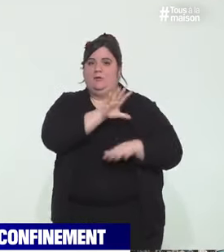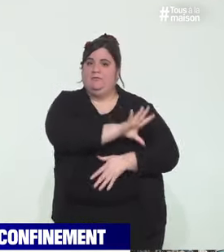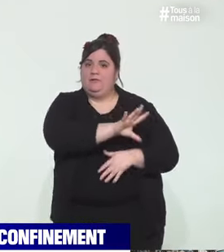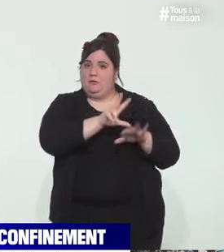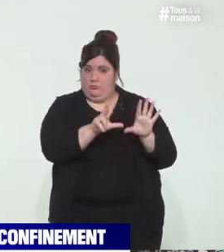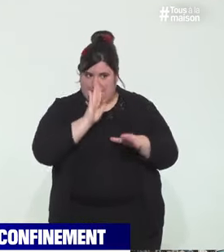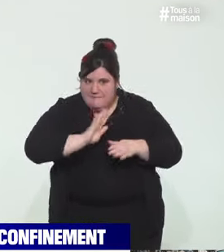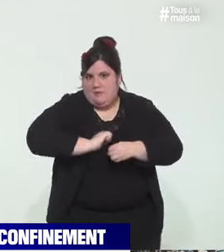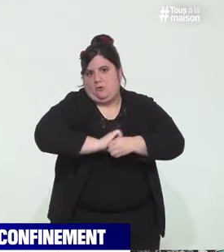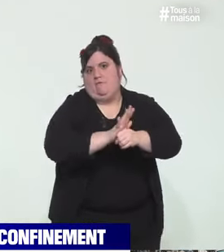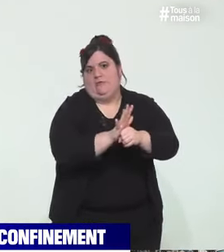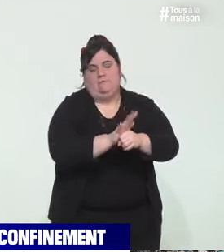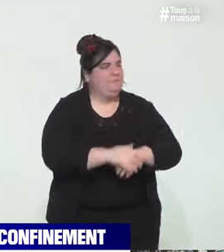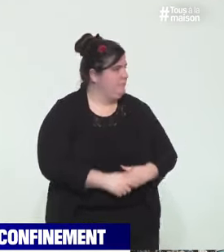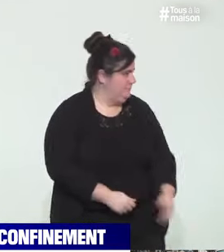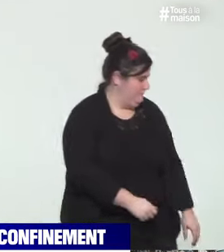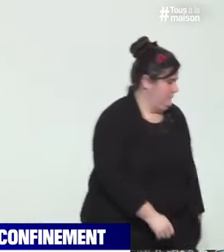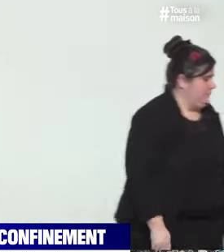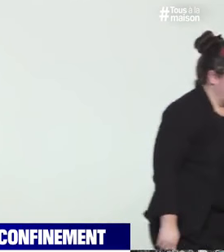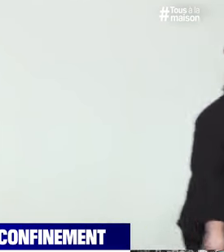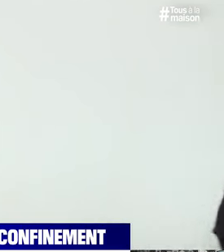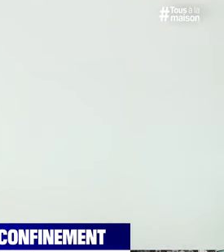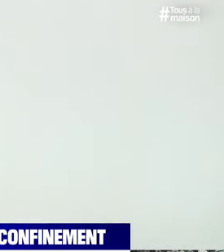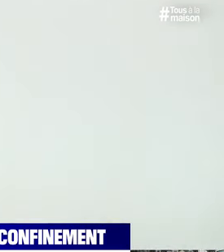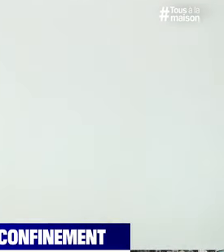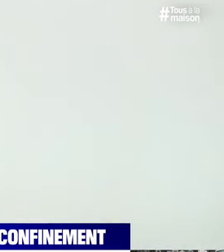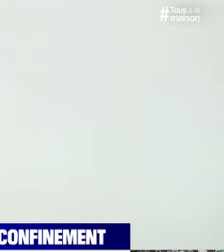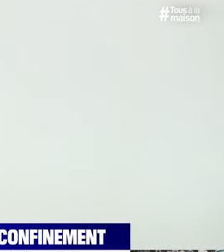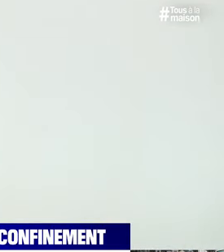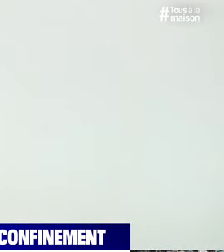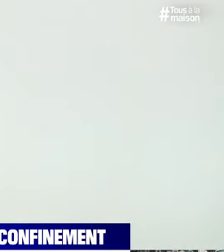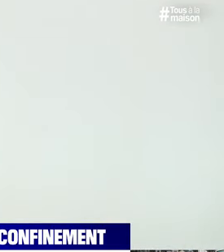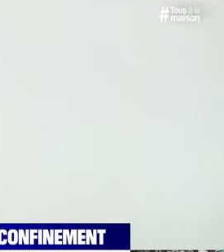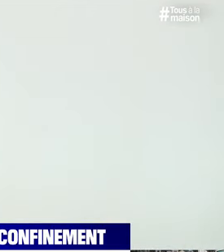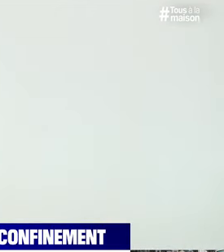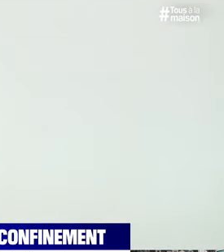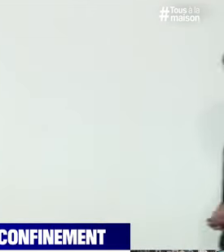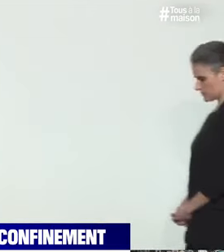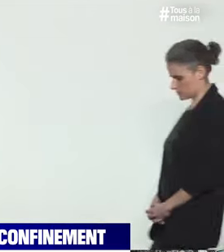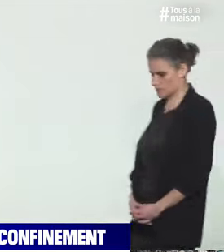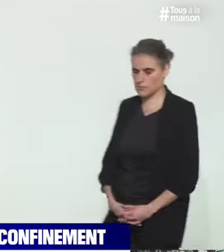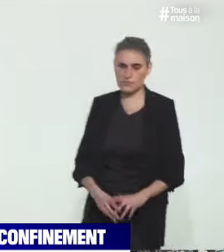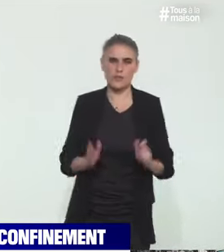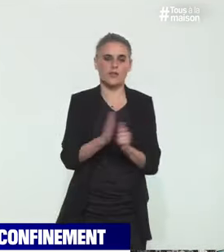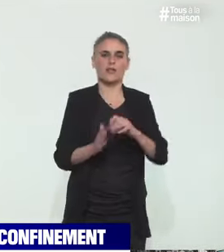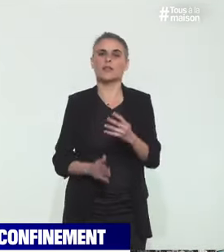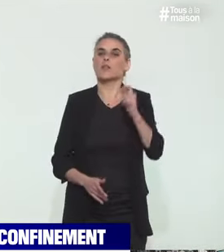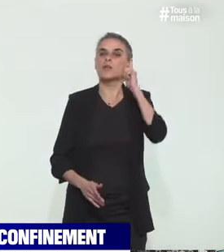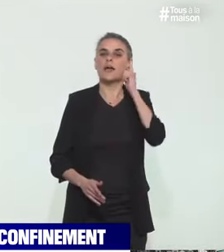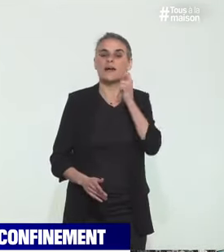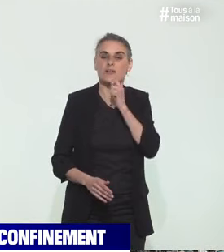d'infection coronavirus. Le nombre maximum avait été atteint, je vous le rappelle, le 14 avril, avec 32 250